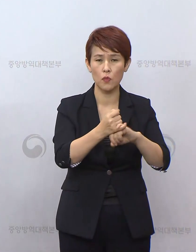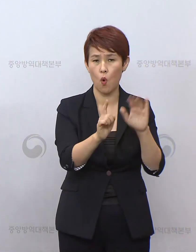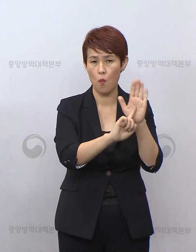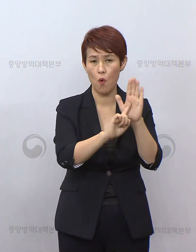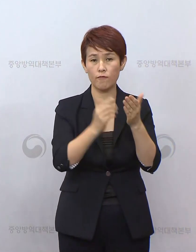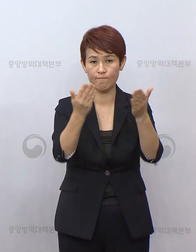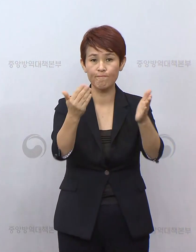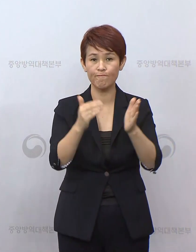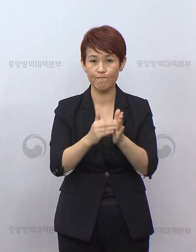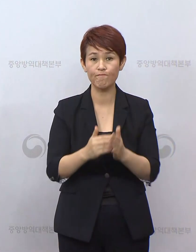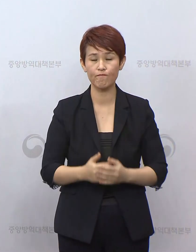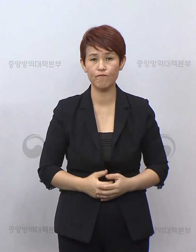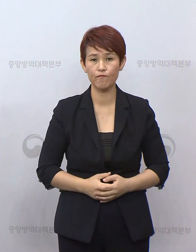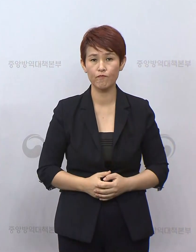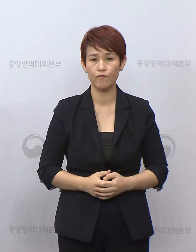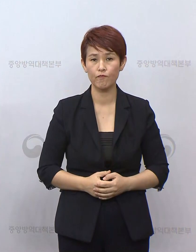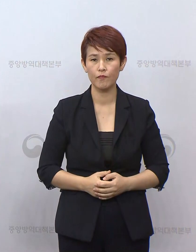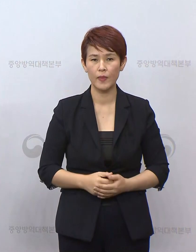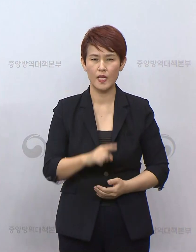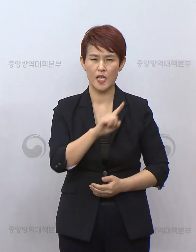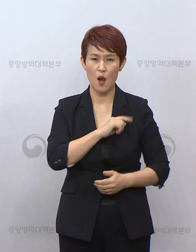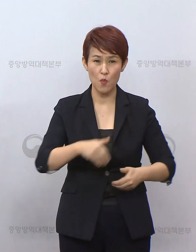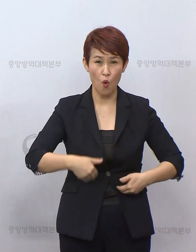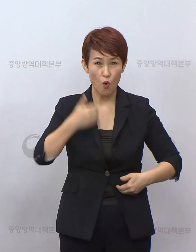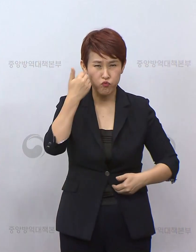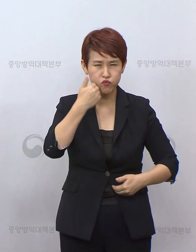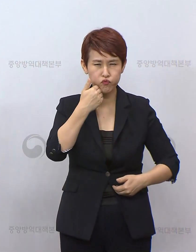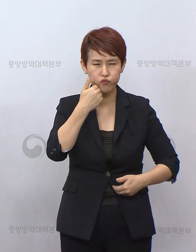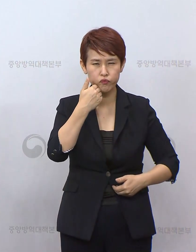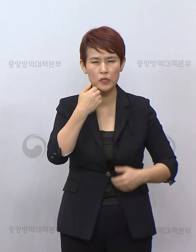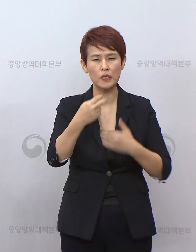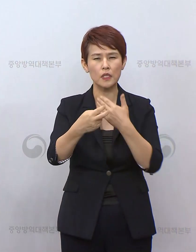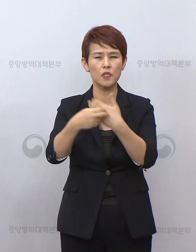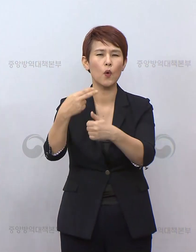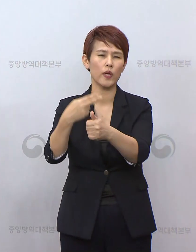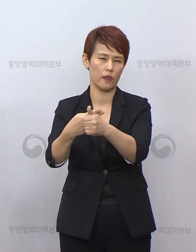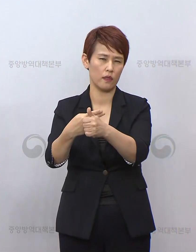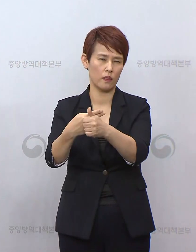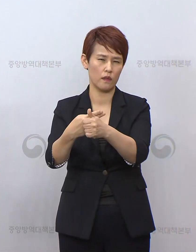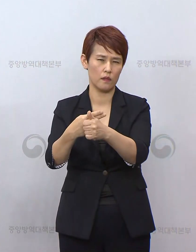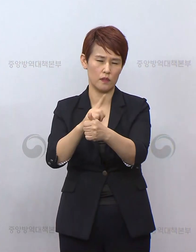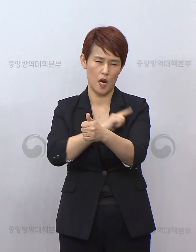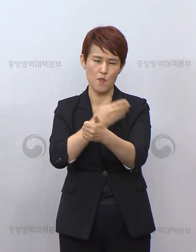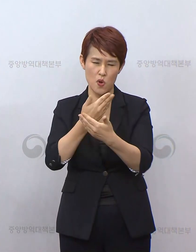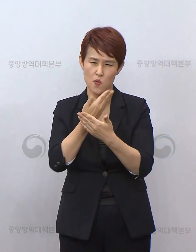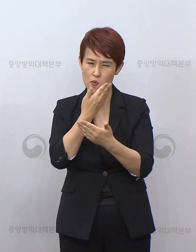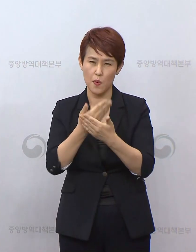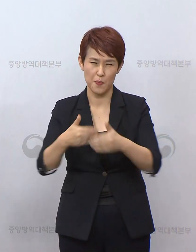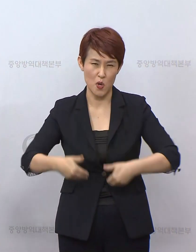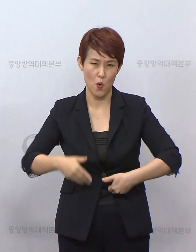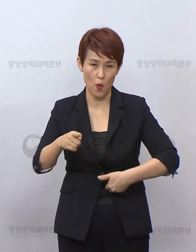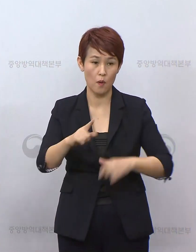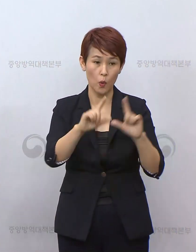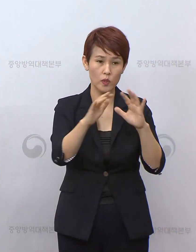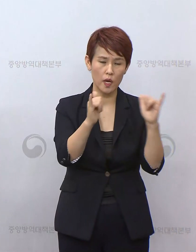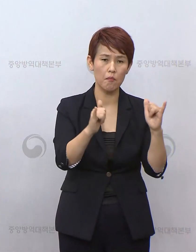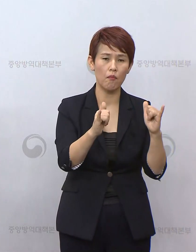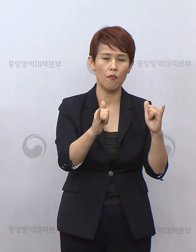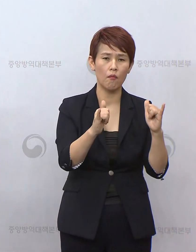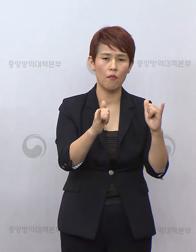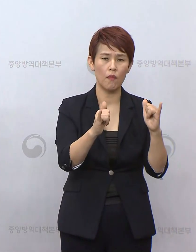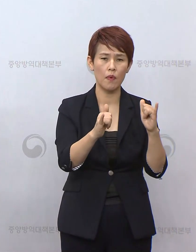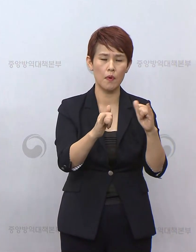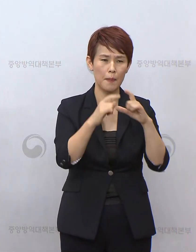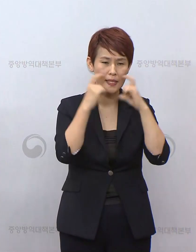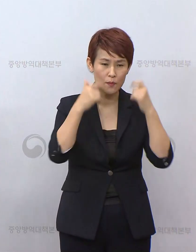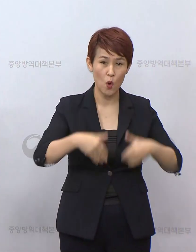홍보를 드렸습니다. 가장 필요한 사람은 당연히 의료인은 좀 논외로 하고요. 그다음에 일반인들이 마스크를 써야 되는